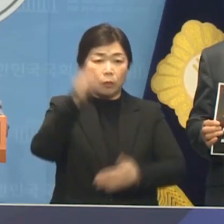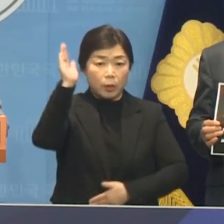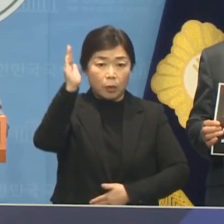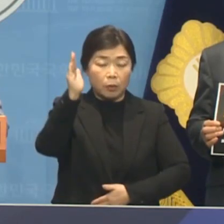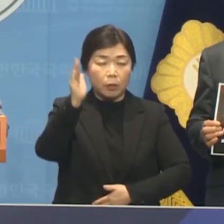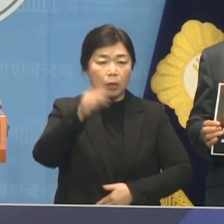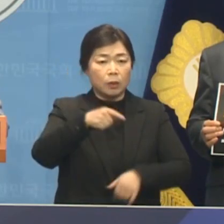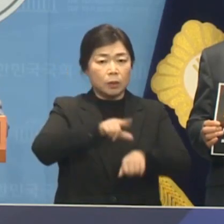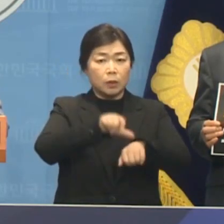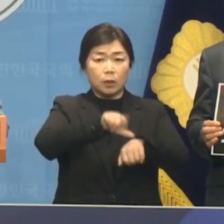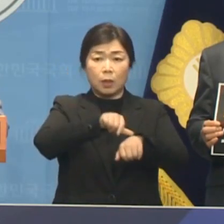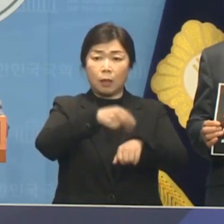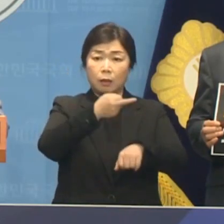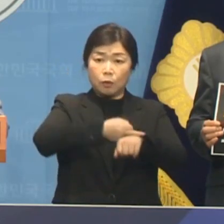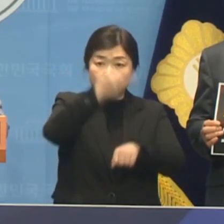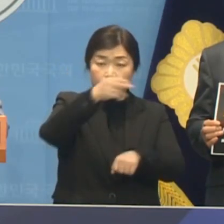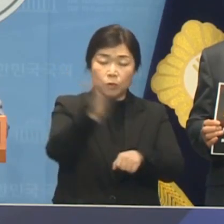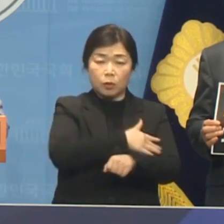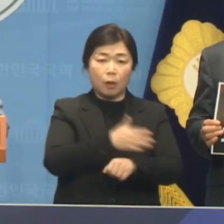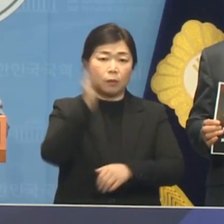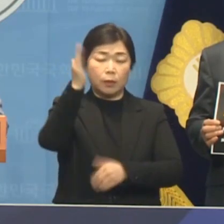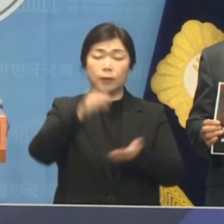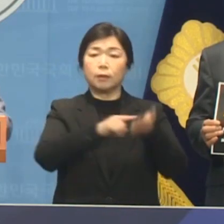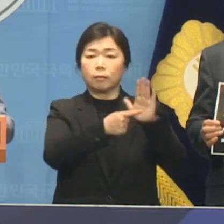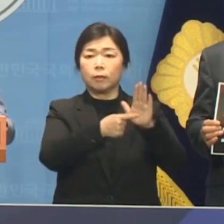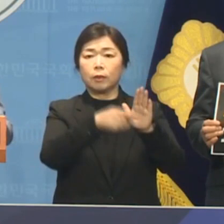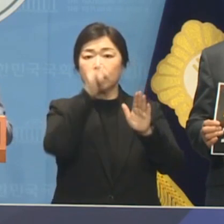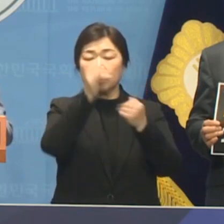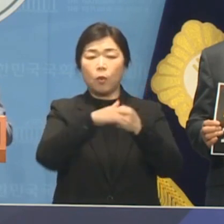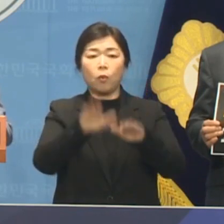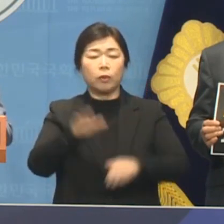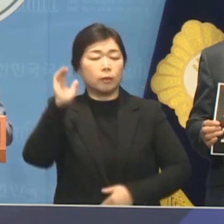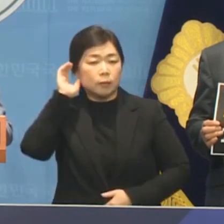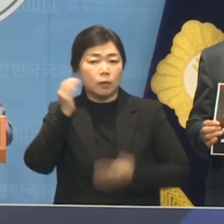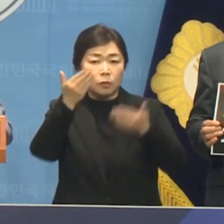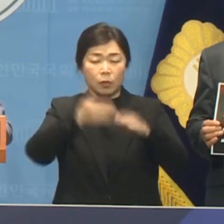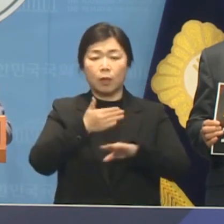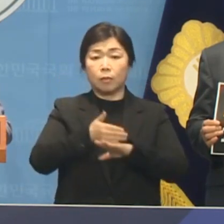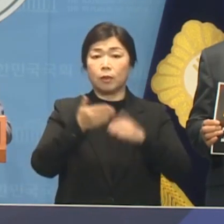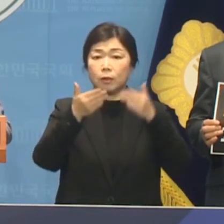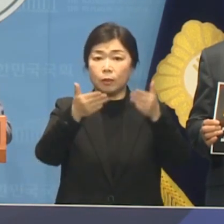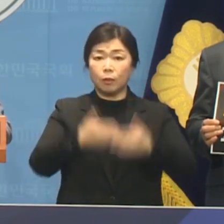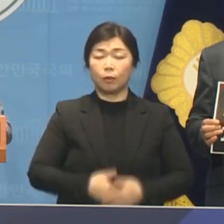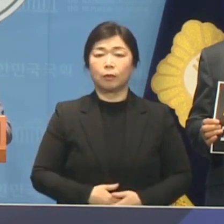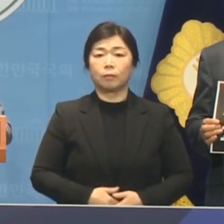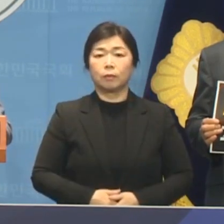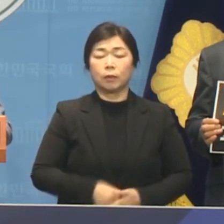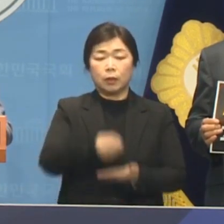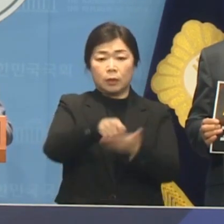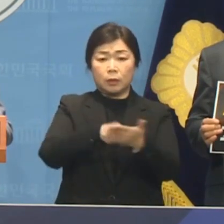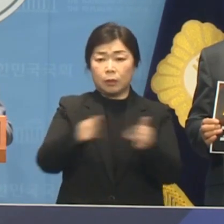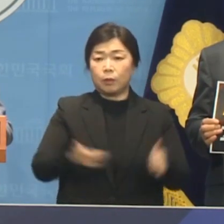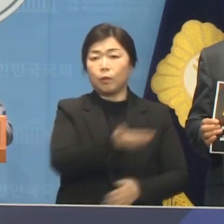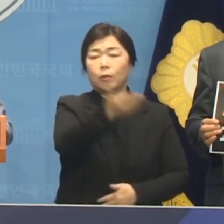기자회견이 12시부터 이어집니다. 오늘 이렇게 경청해 주셔서 감사하고 우리